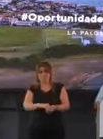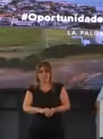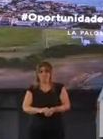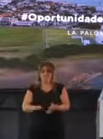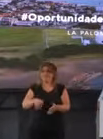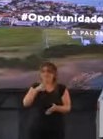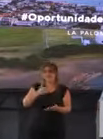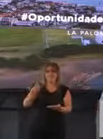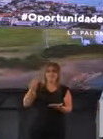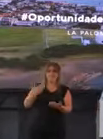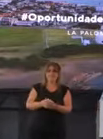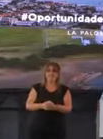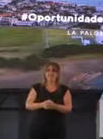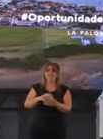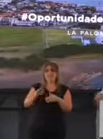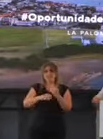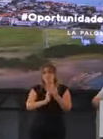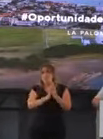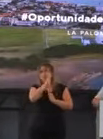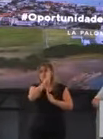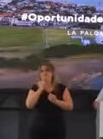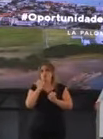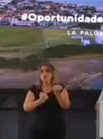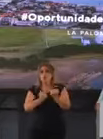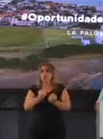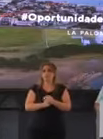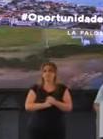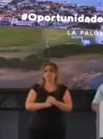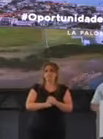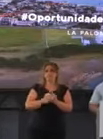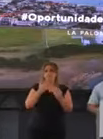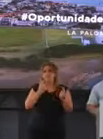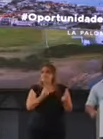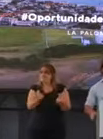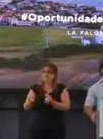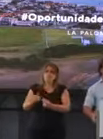el crecimiento económico, el precio de nuestros commodities,